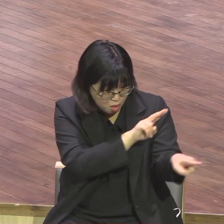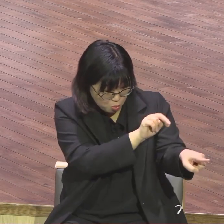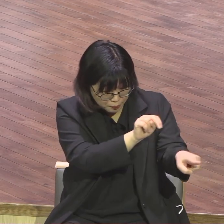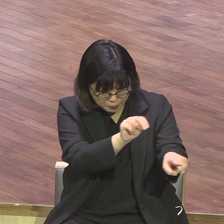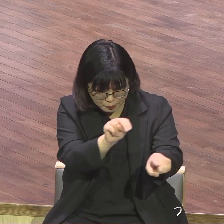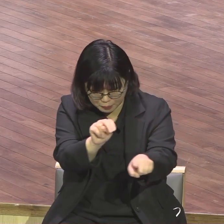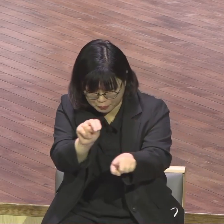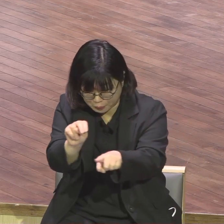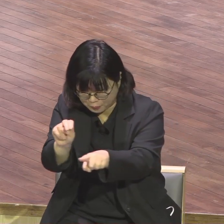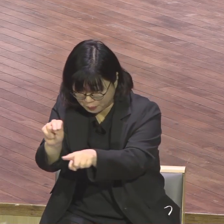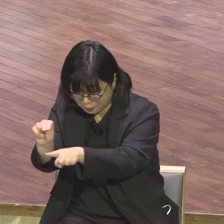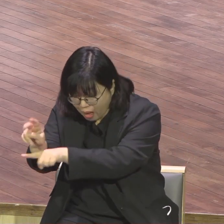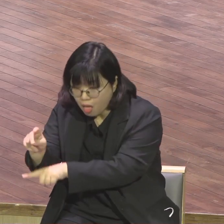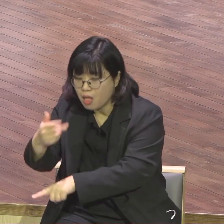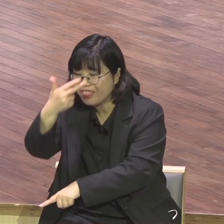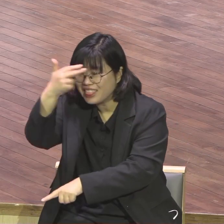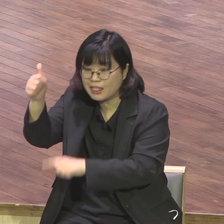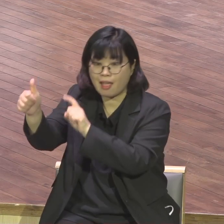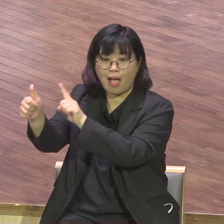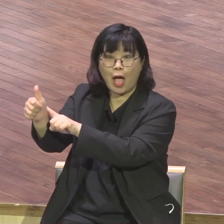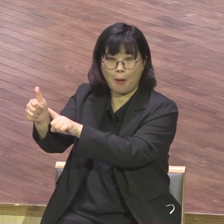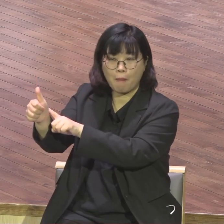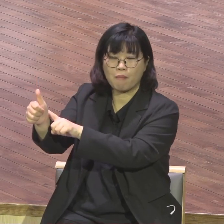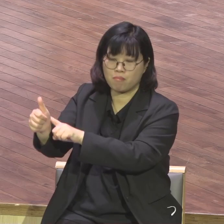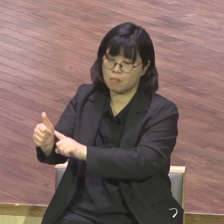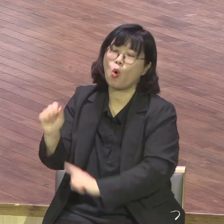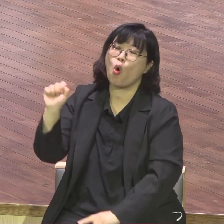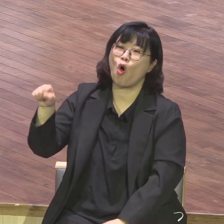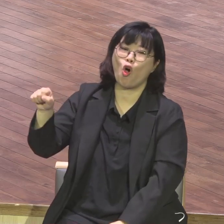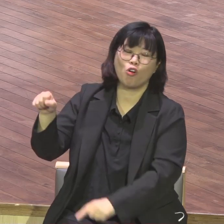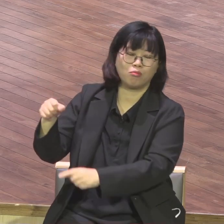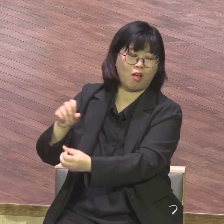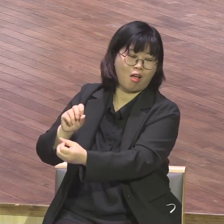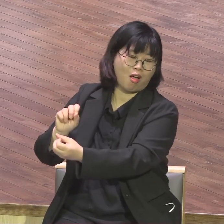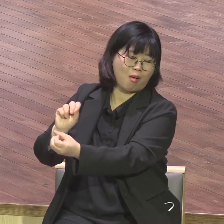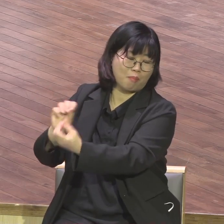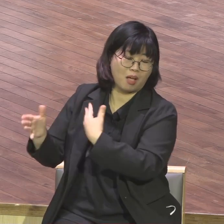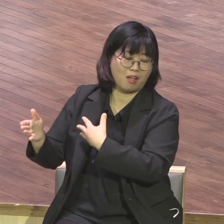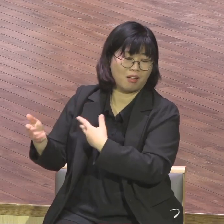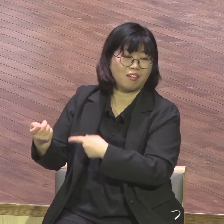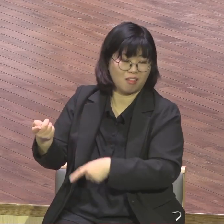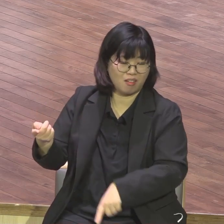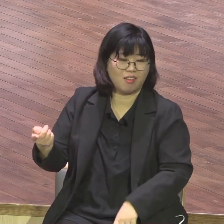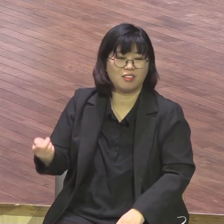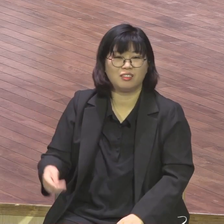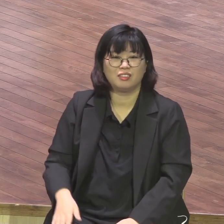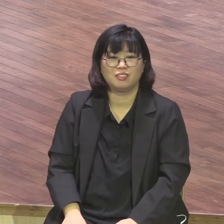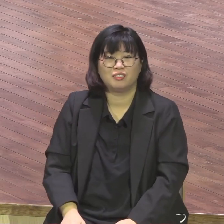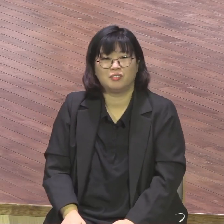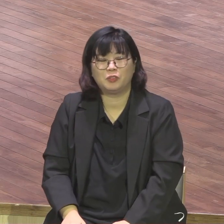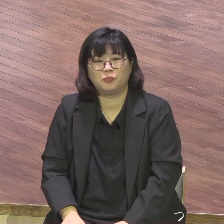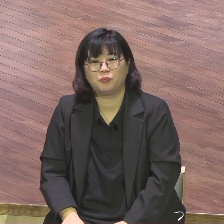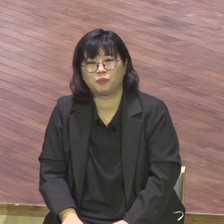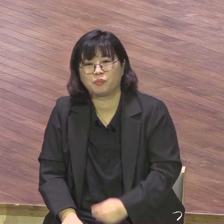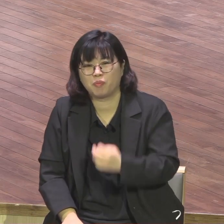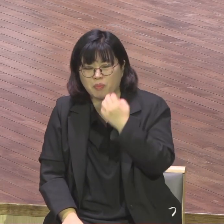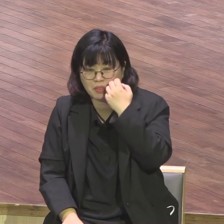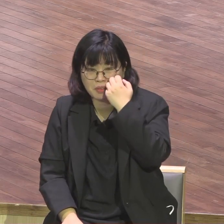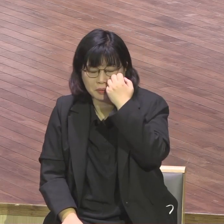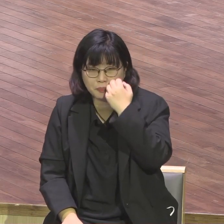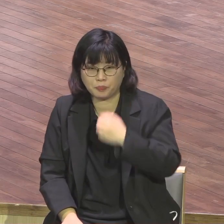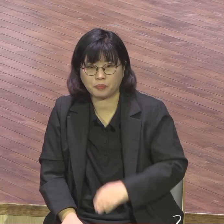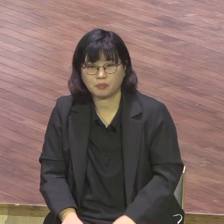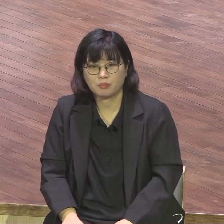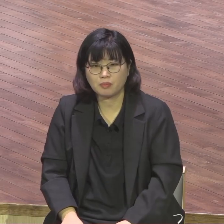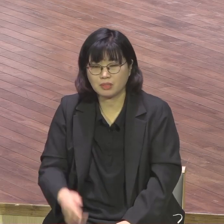것이 없었다라는 이야기예요. 자기 것이 없었어. 이렇게 그리스도 예수의 일에 최고 우선순위를